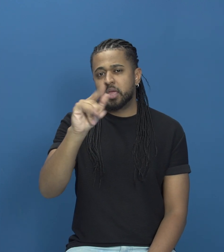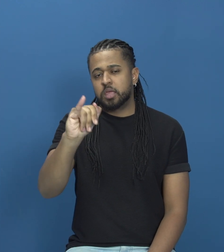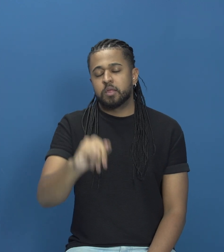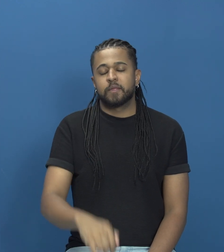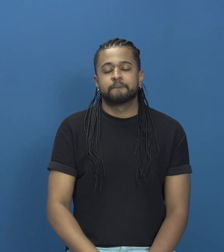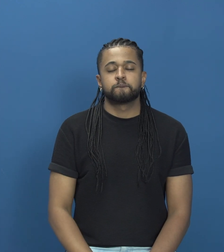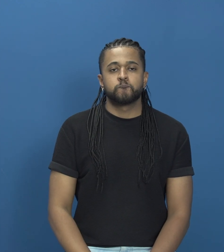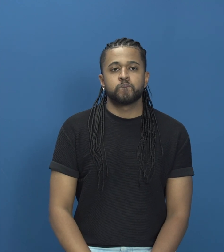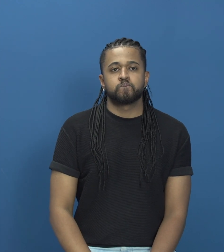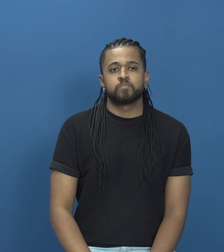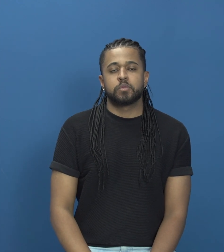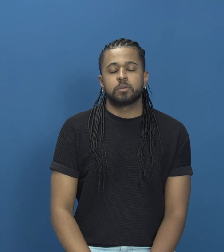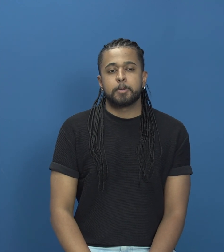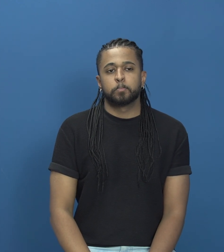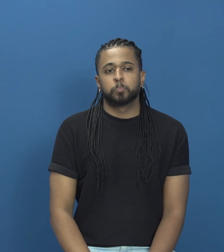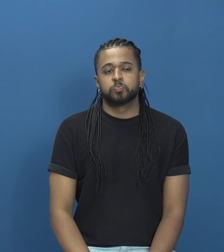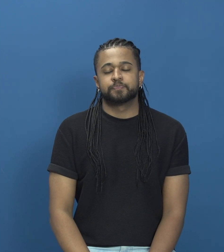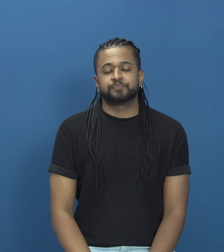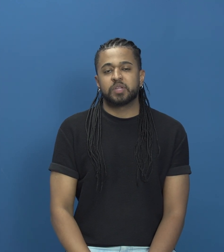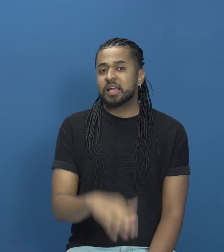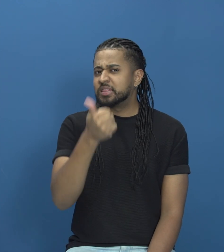LBPPI, fecha parênteses.